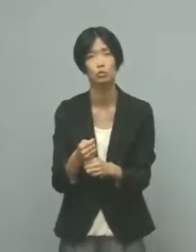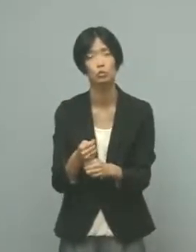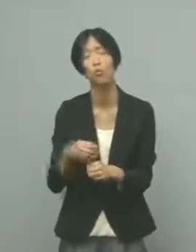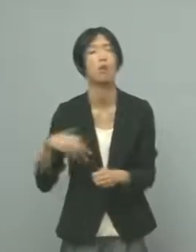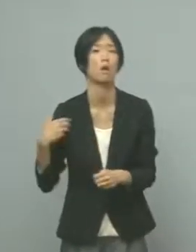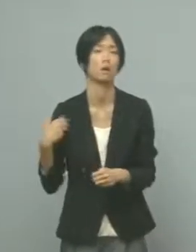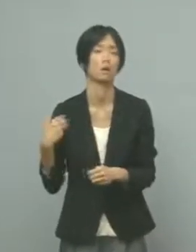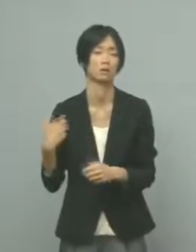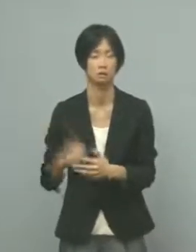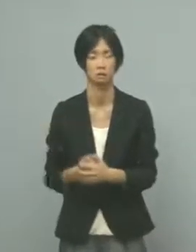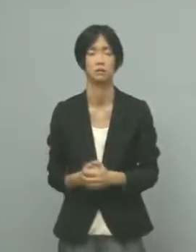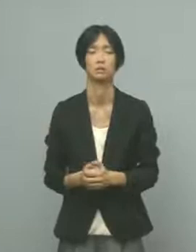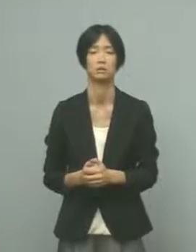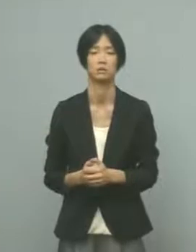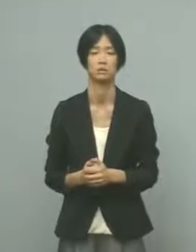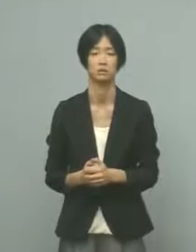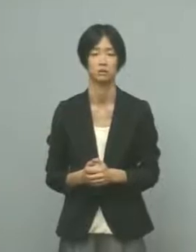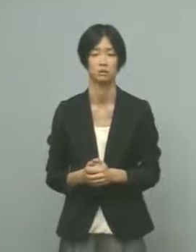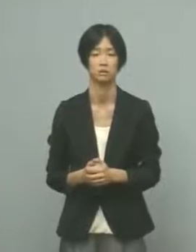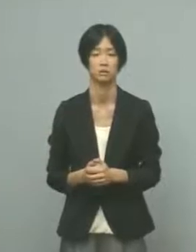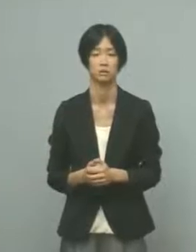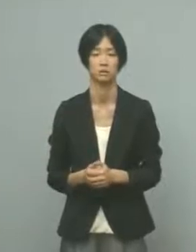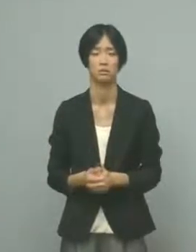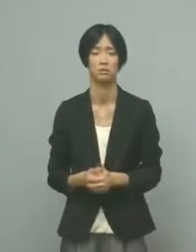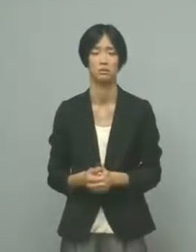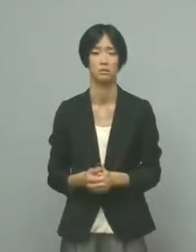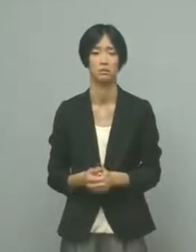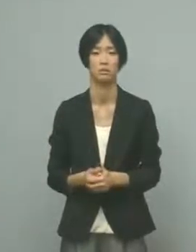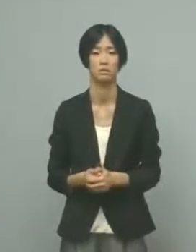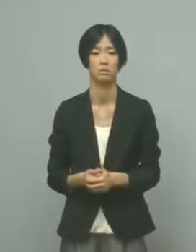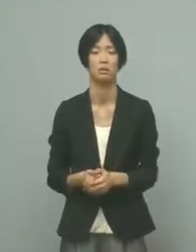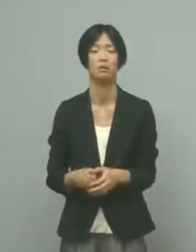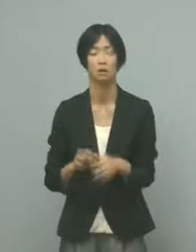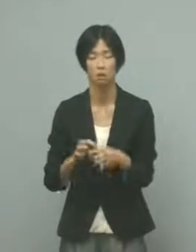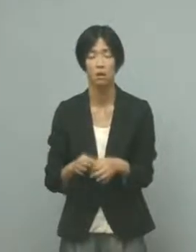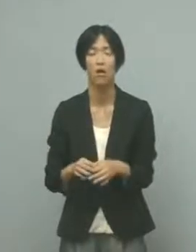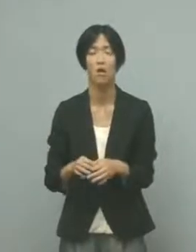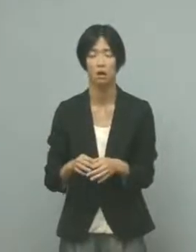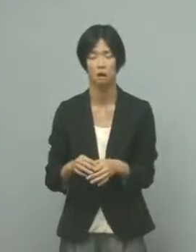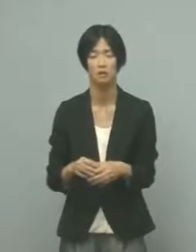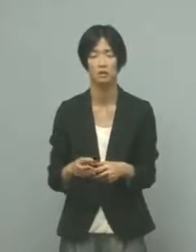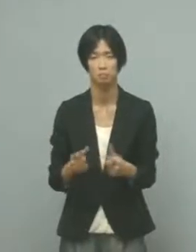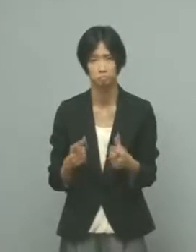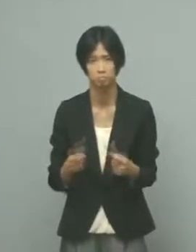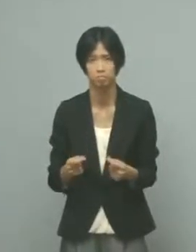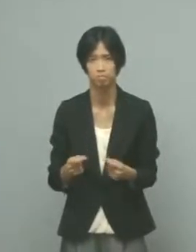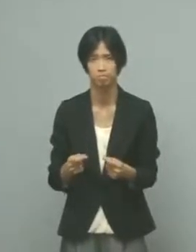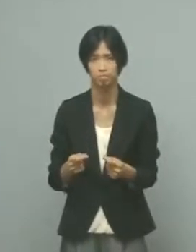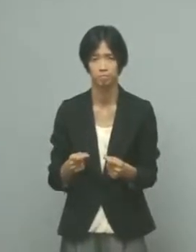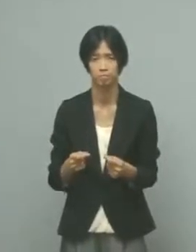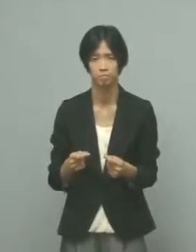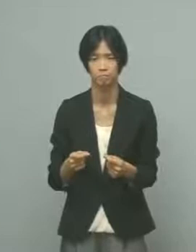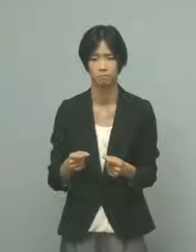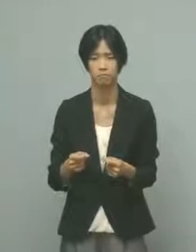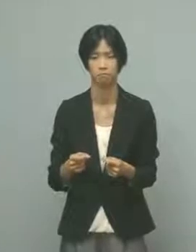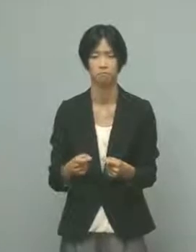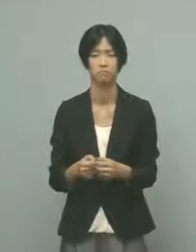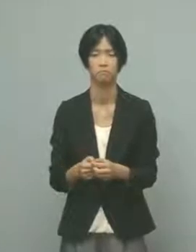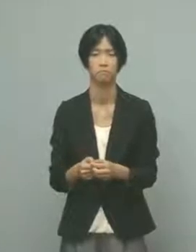ということでありますので、そのいつ災害が来てもとにかく